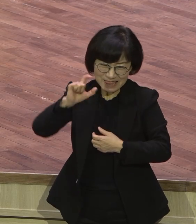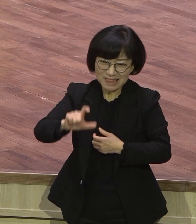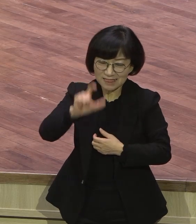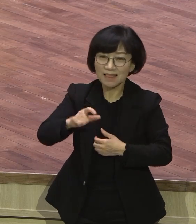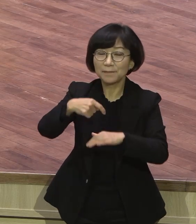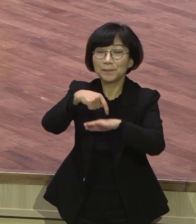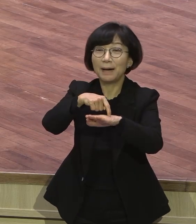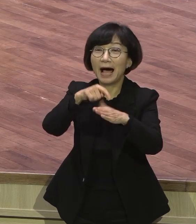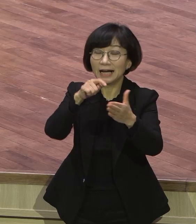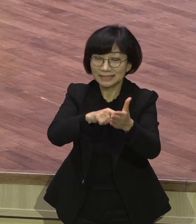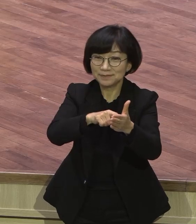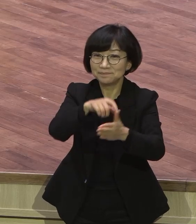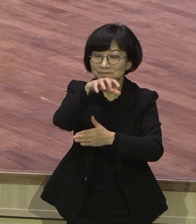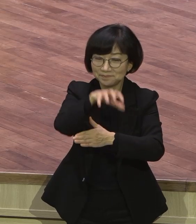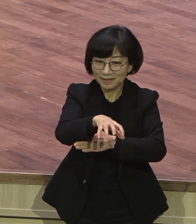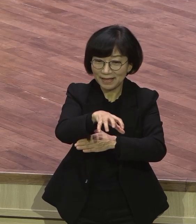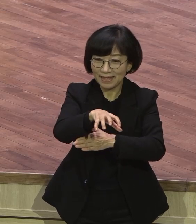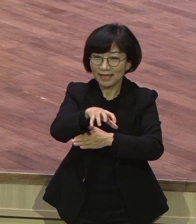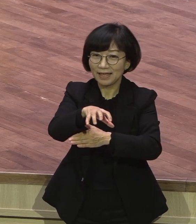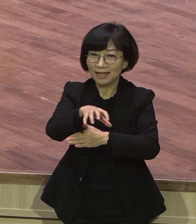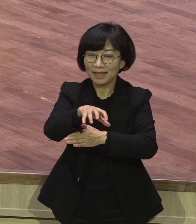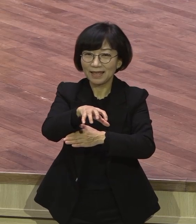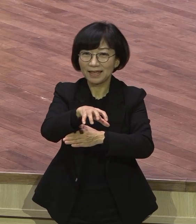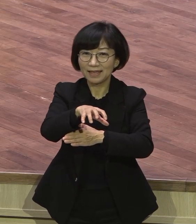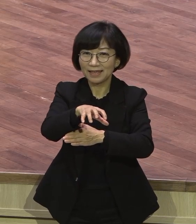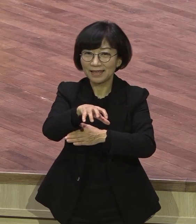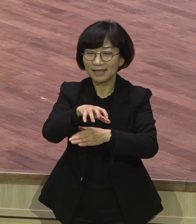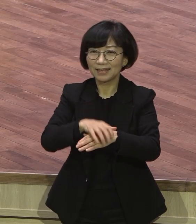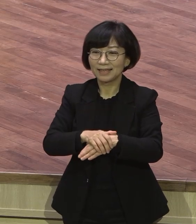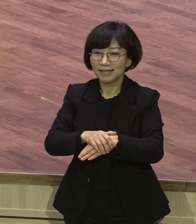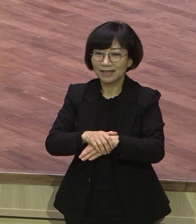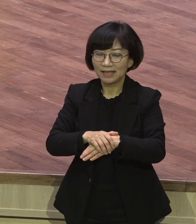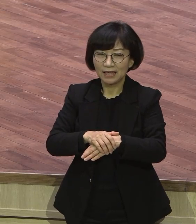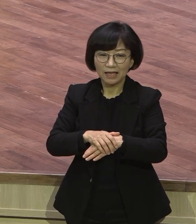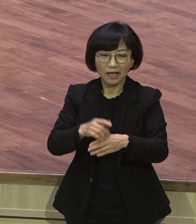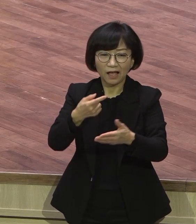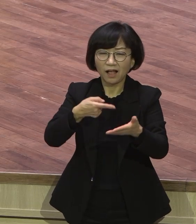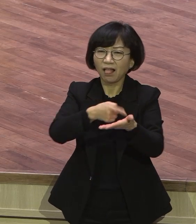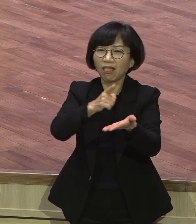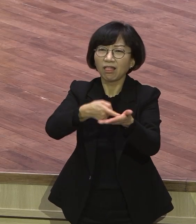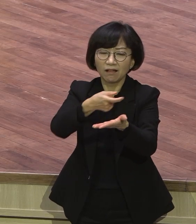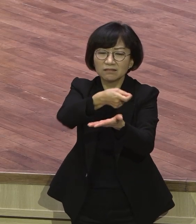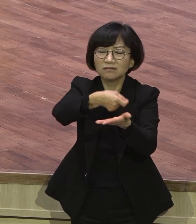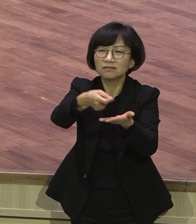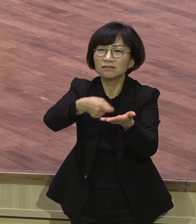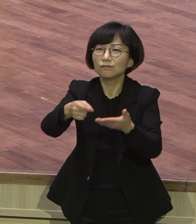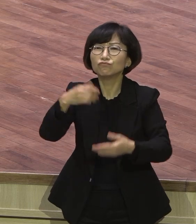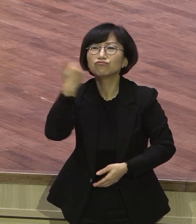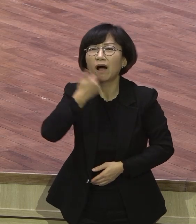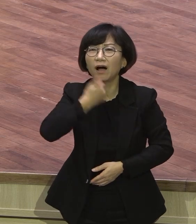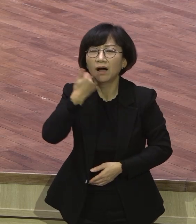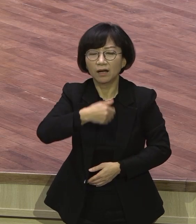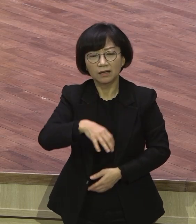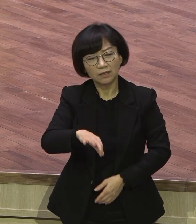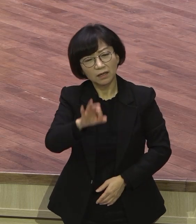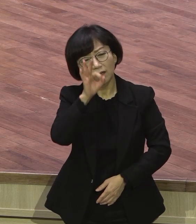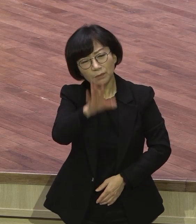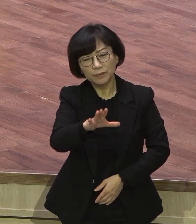하나님의 손 외에는 거기에다 글을 설 수가 없다 그래서 하나님이